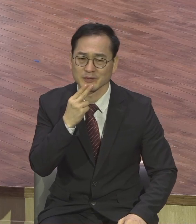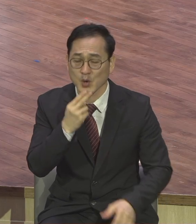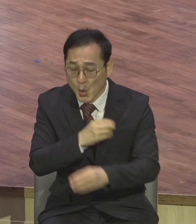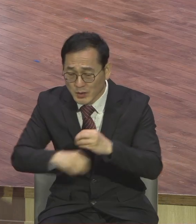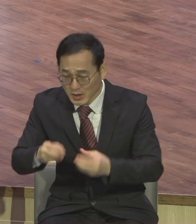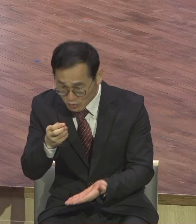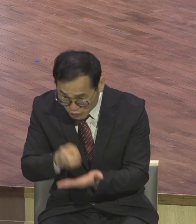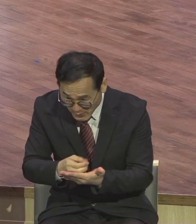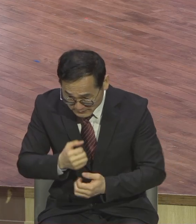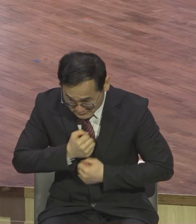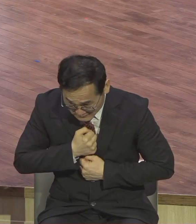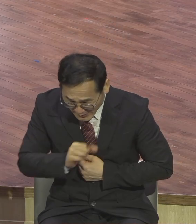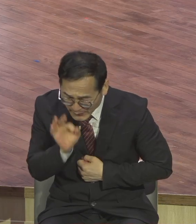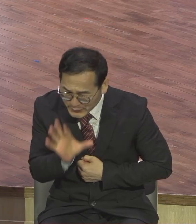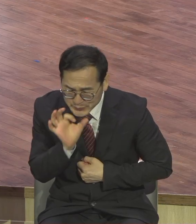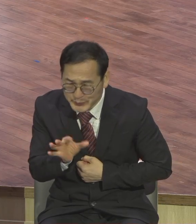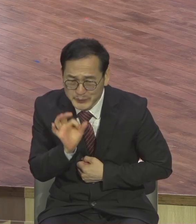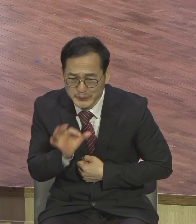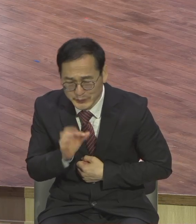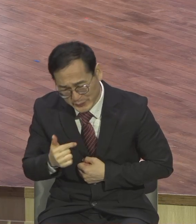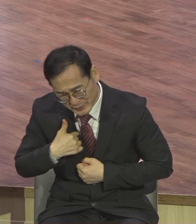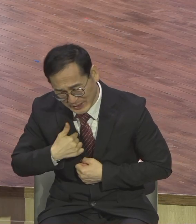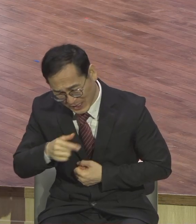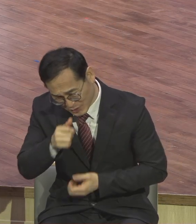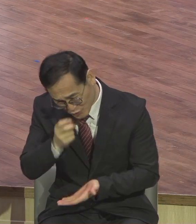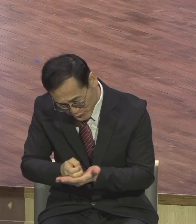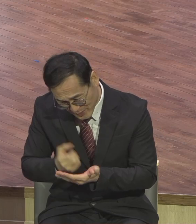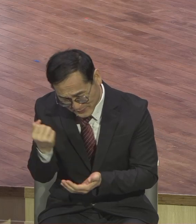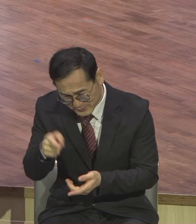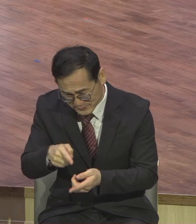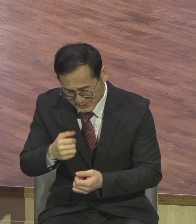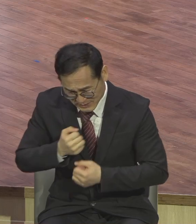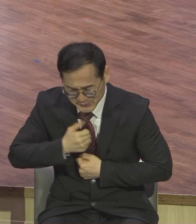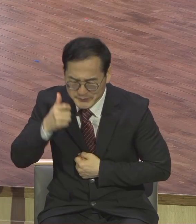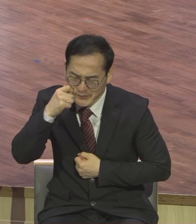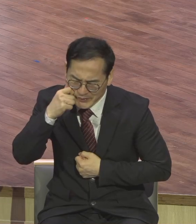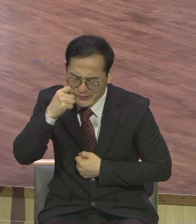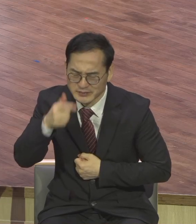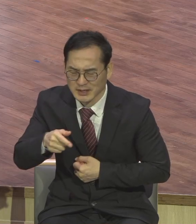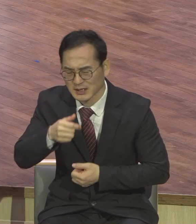율법은 죄를 깨닫게 하는, 율법은 죄를 깨닫게 하는 기능이 있습니다.